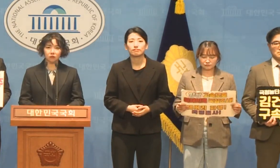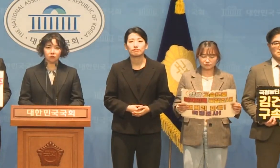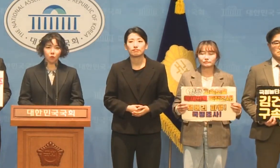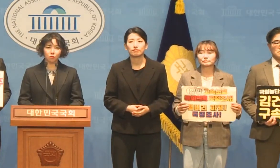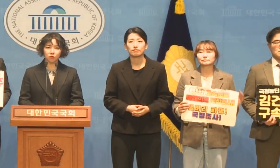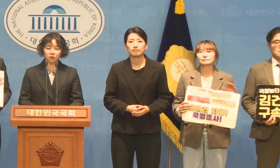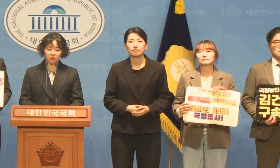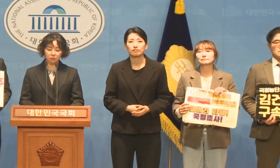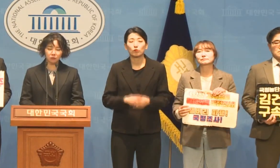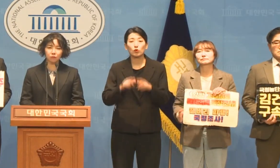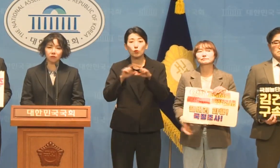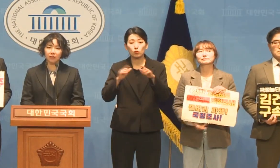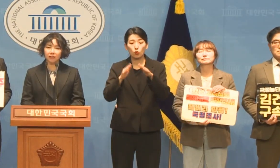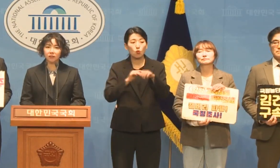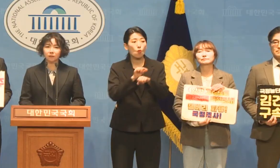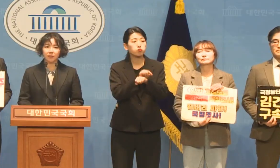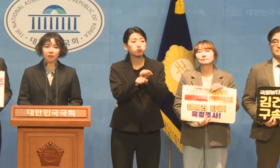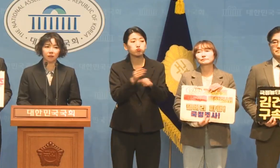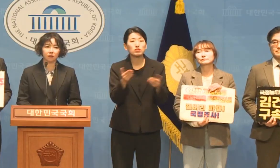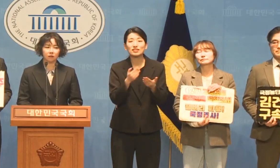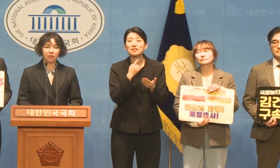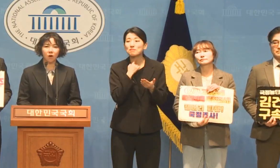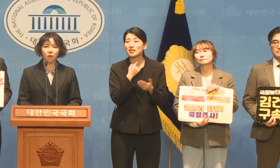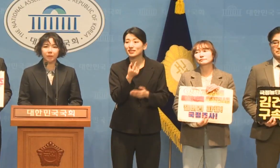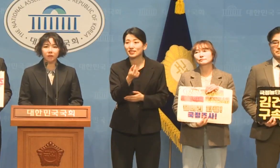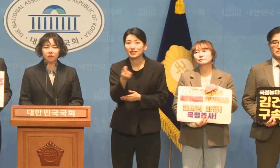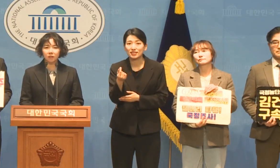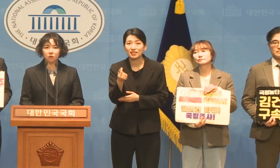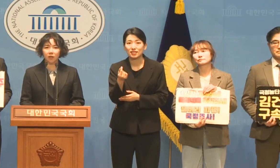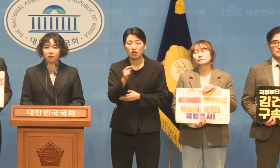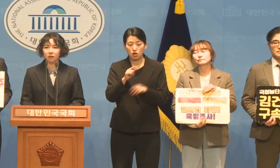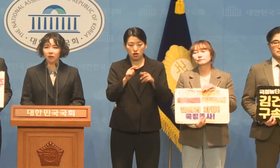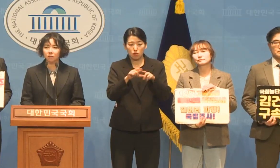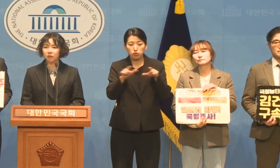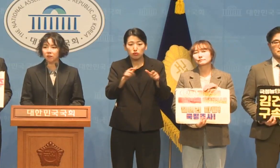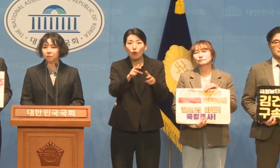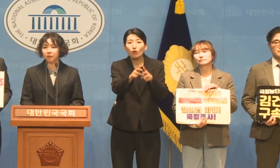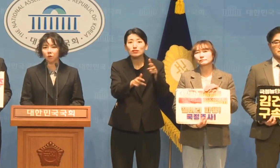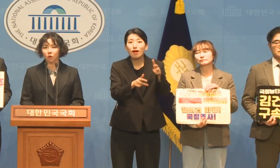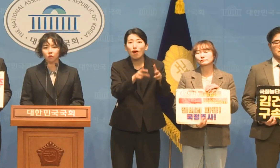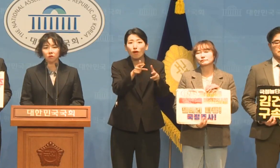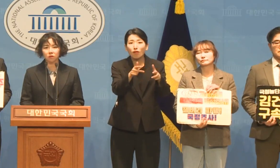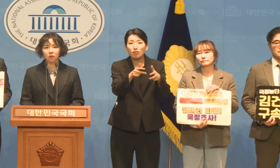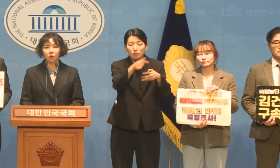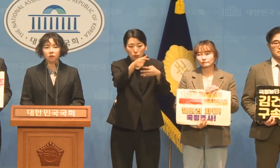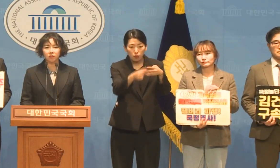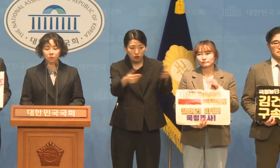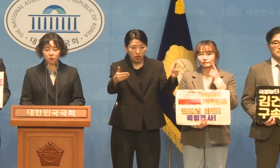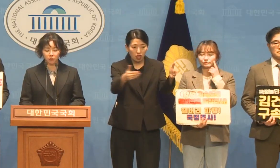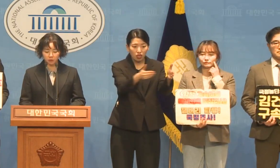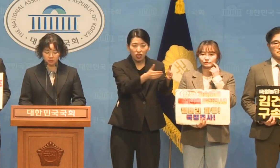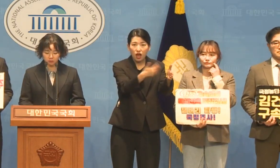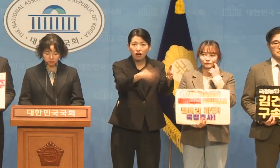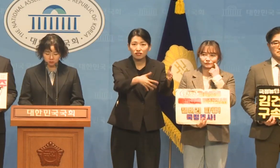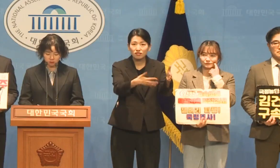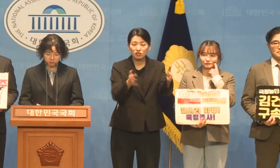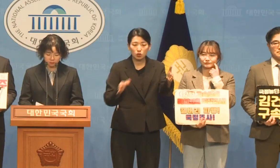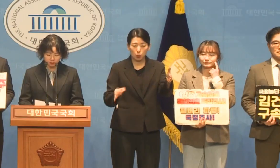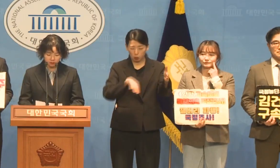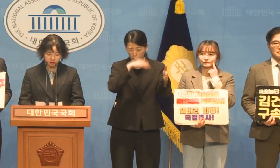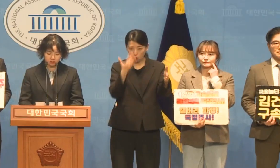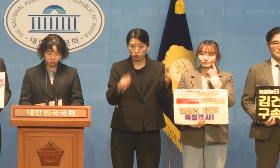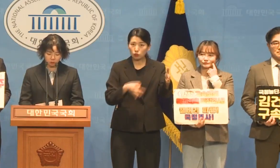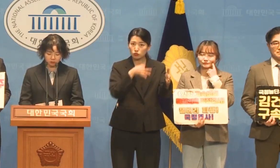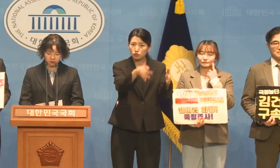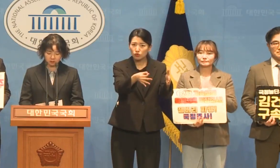보통은 그 공무직을 해보신 분들은 알겠지만 그 사업이 끝나지도 않은데 대금을 지급하는 경우는 거의 찾아보기 어렵거든요. 그런데